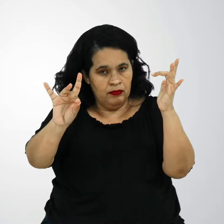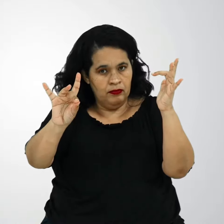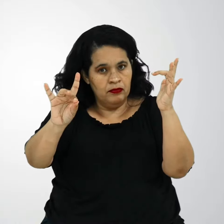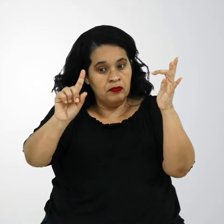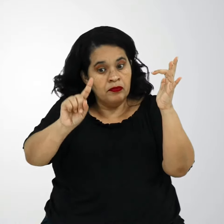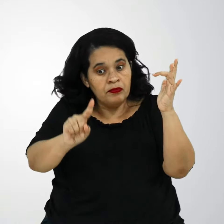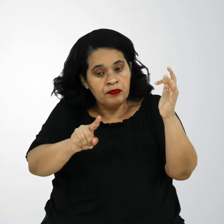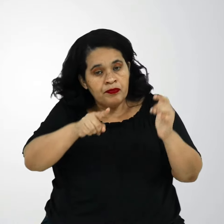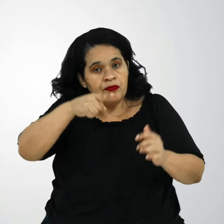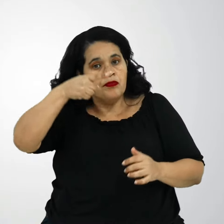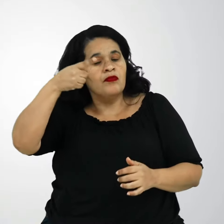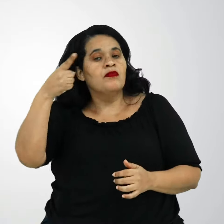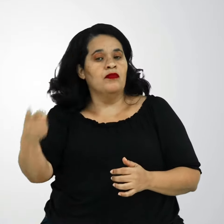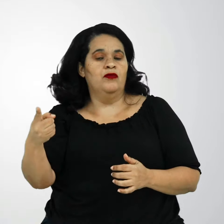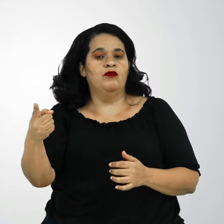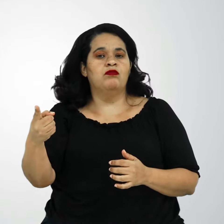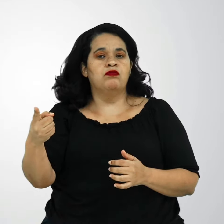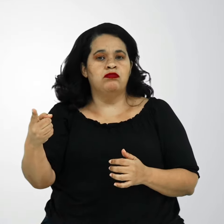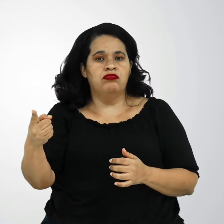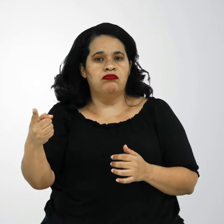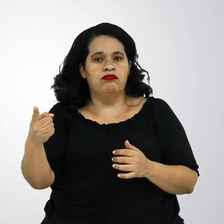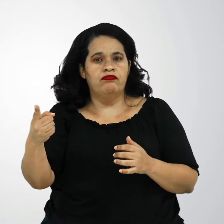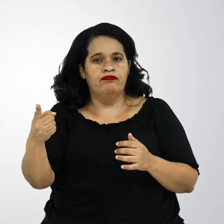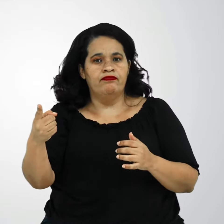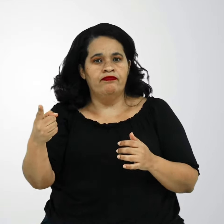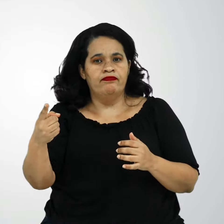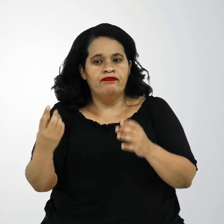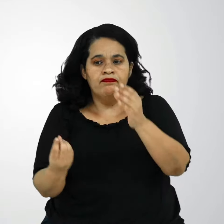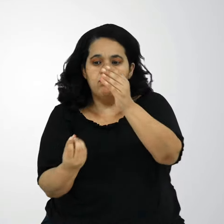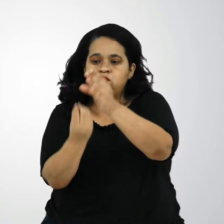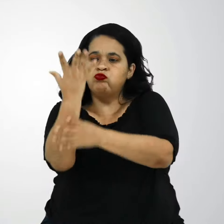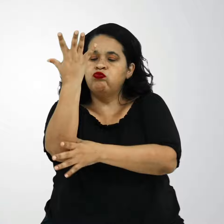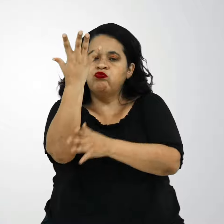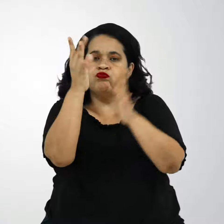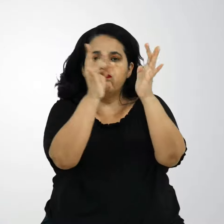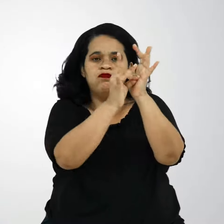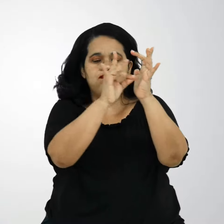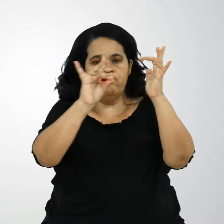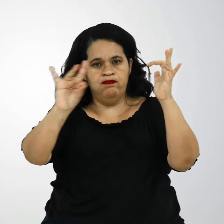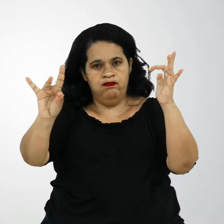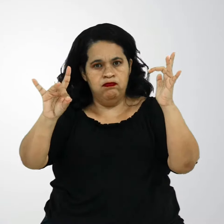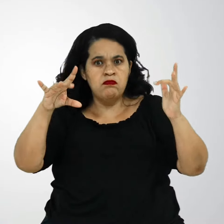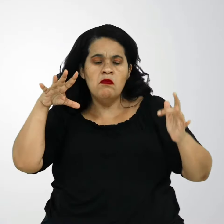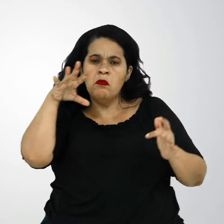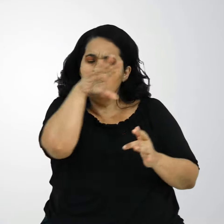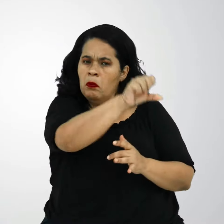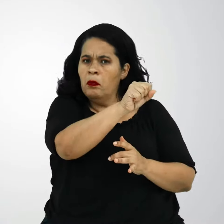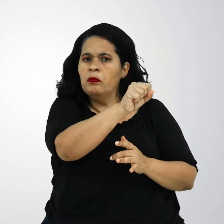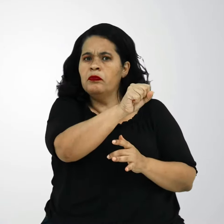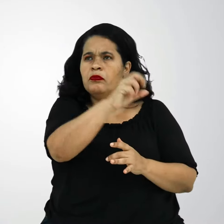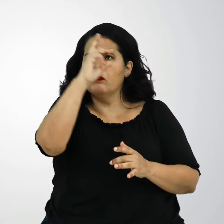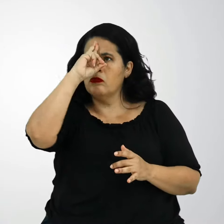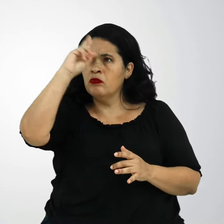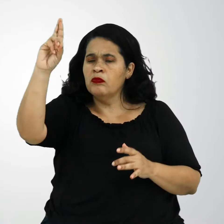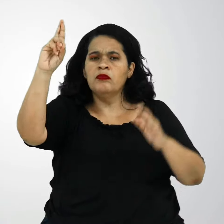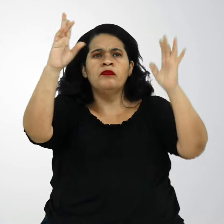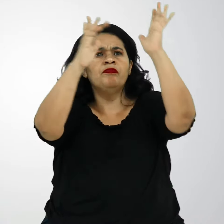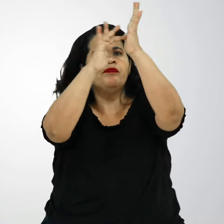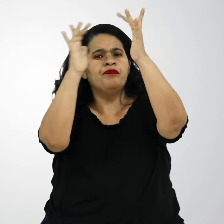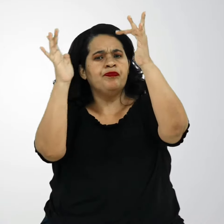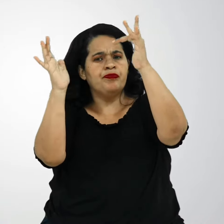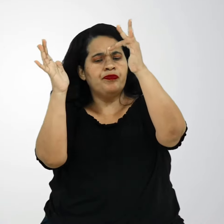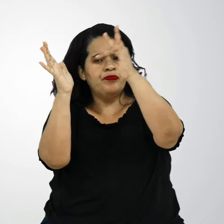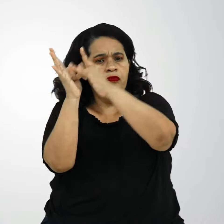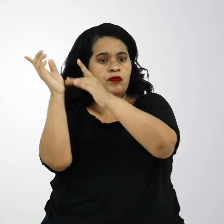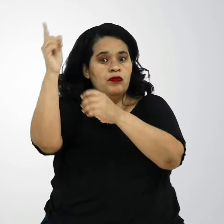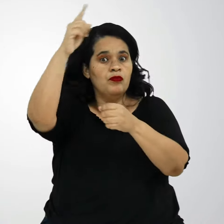que depois que o anticristo se levanta, rapidamente o Senhor Jesus põe fim ao reino